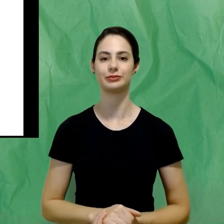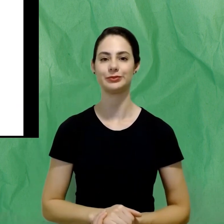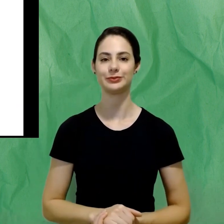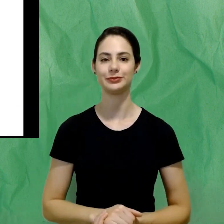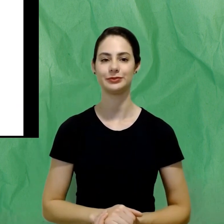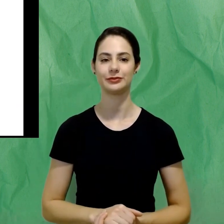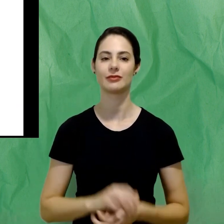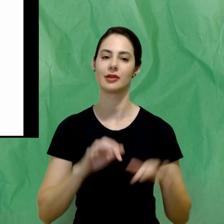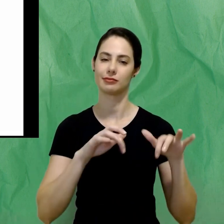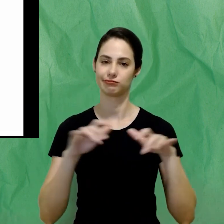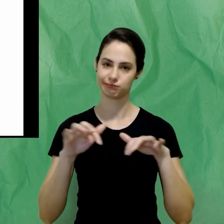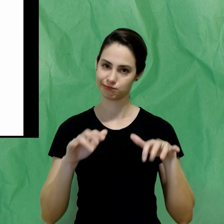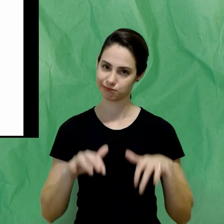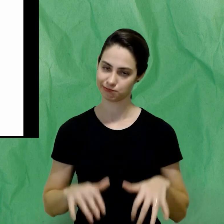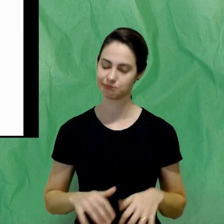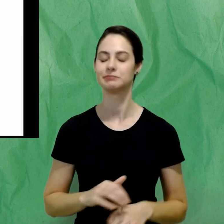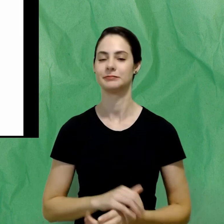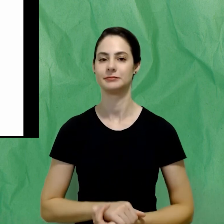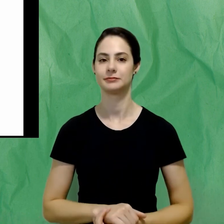Vamos fazer o nosso próprio cadastro.